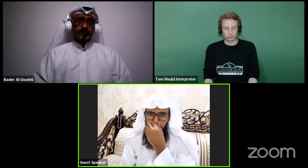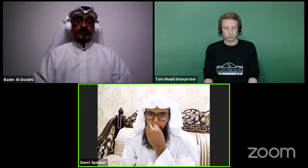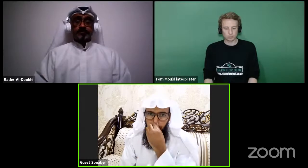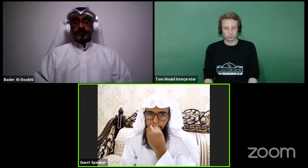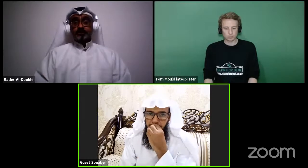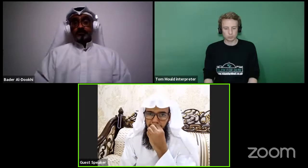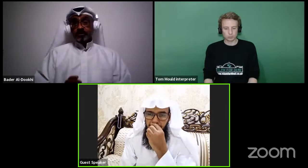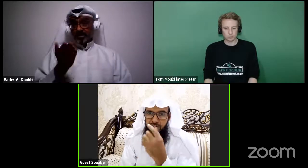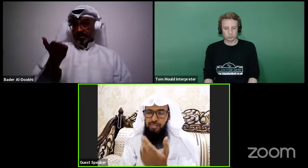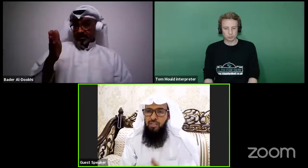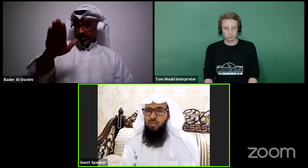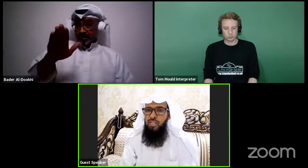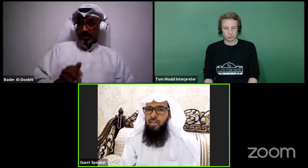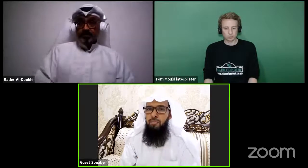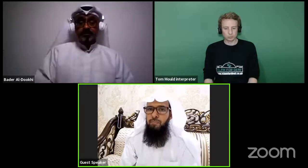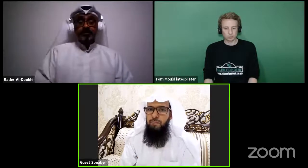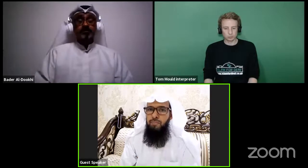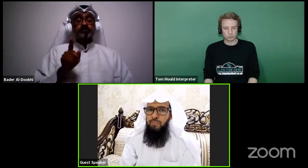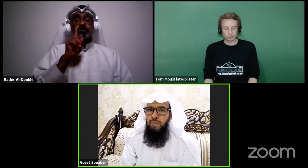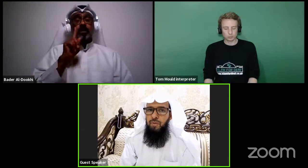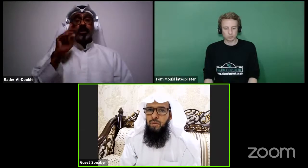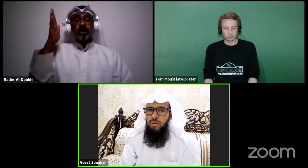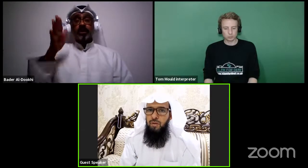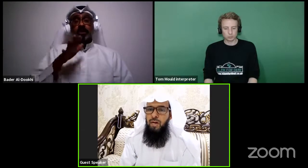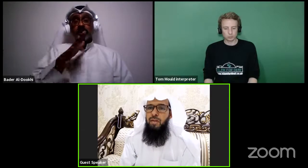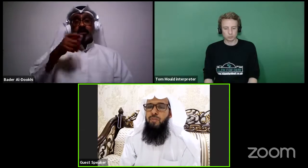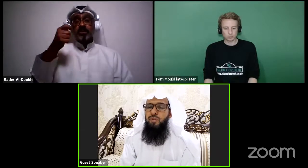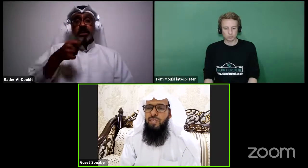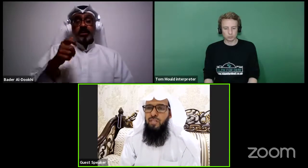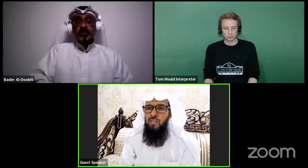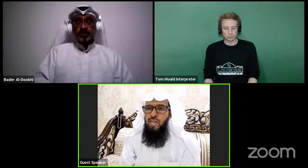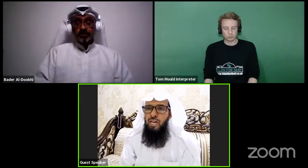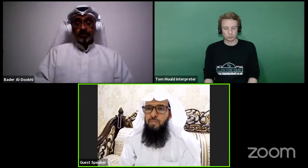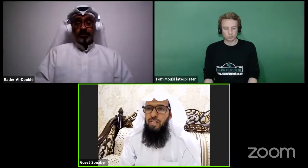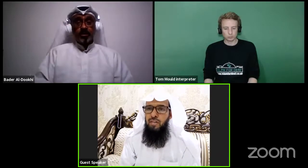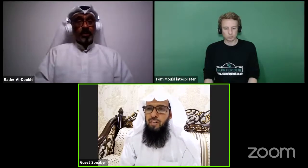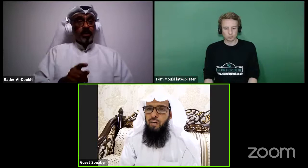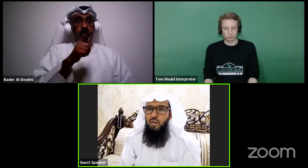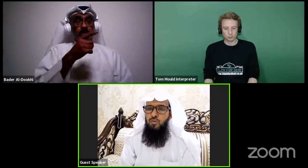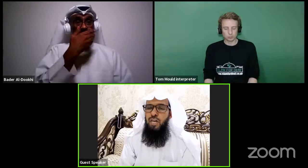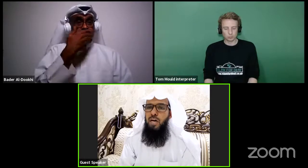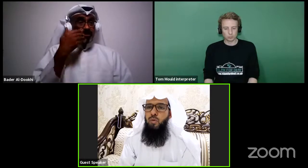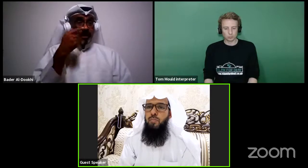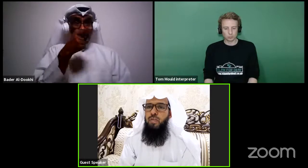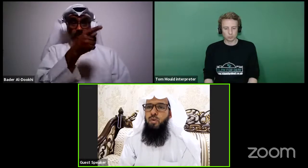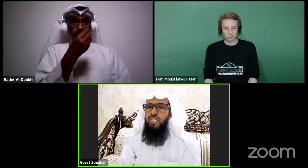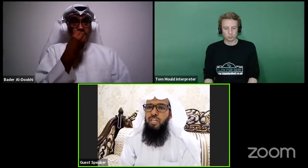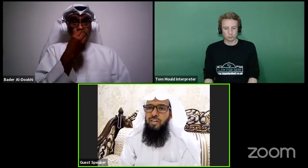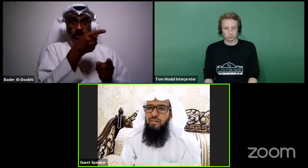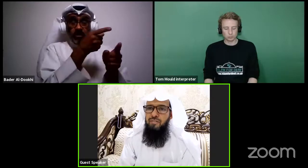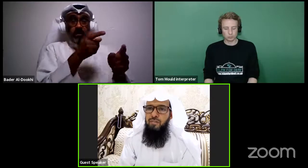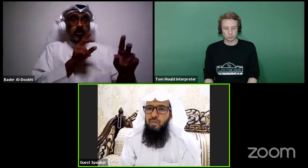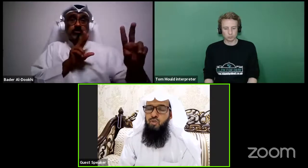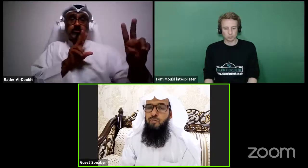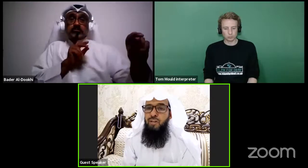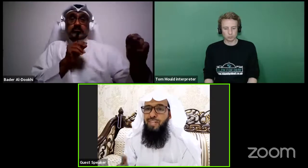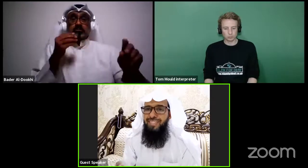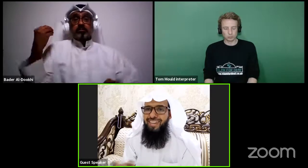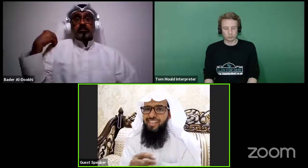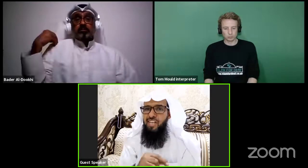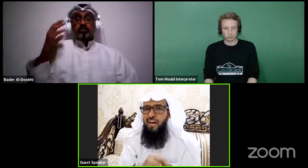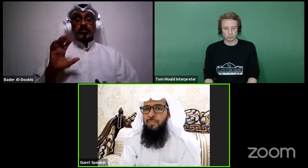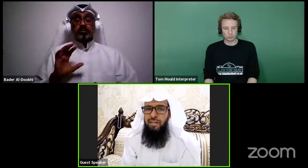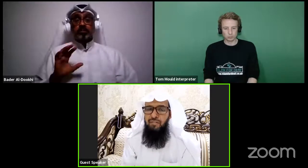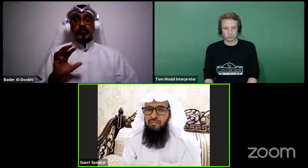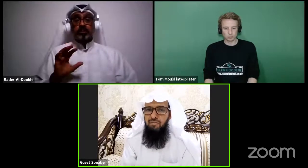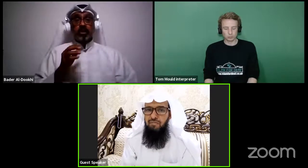وأيضا النبي صلى الله عليه وسلم قال: من فطر صائما فله مثل أجره. شوف، من